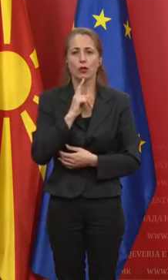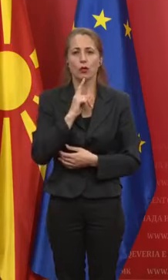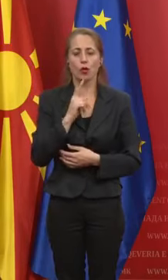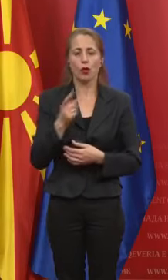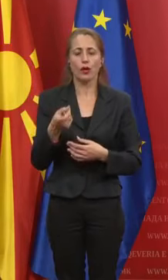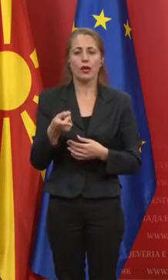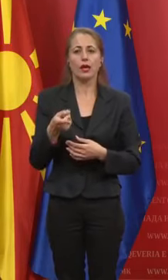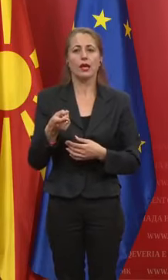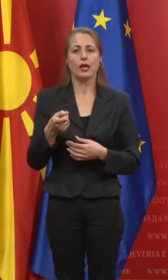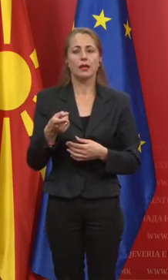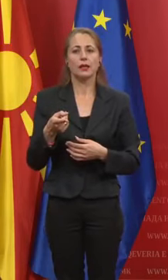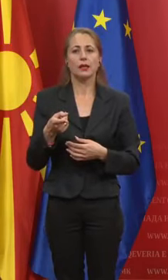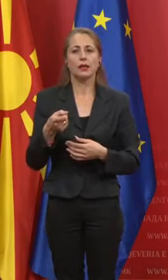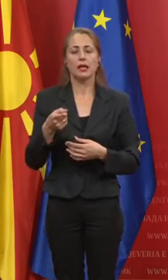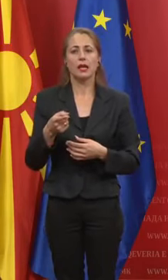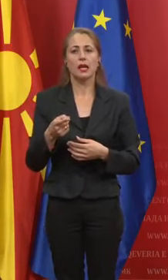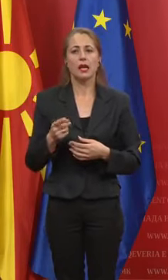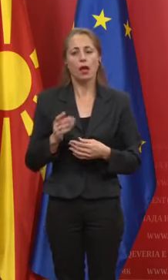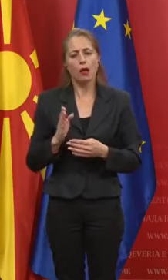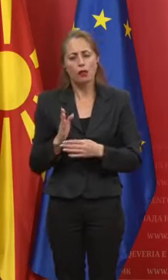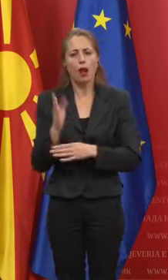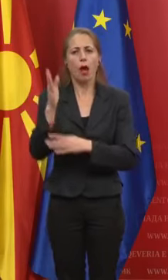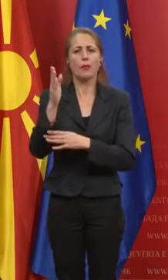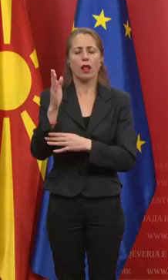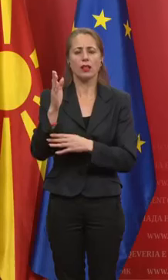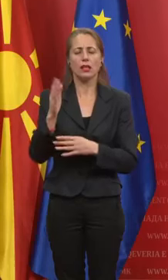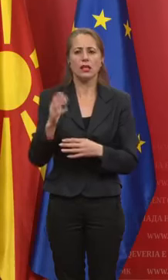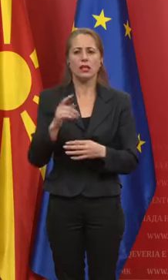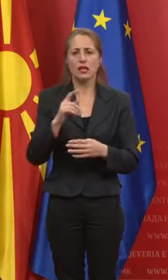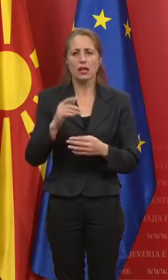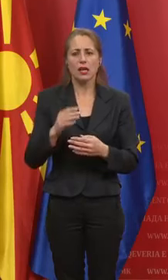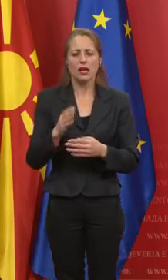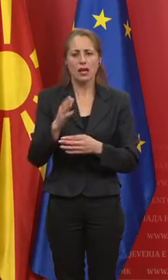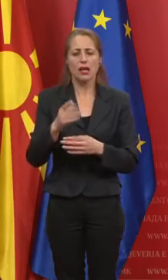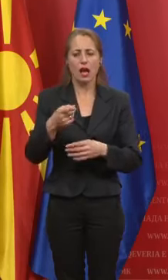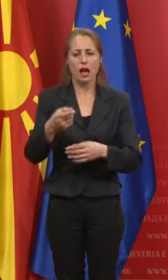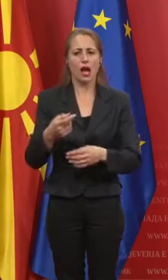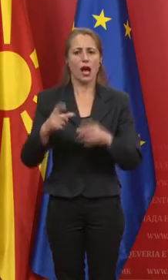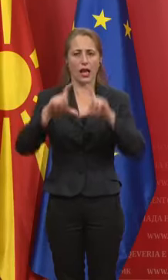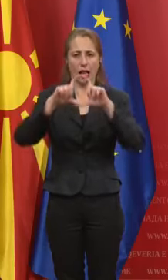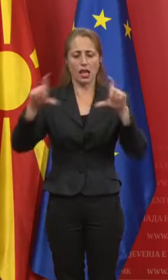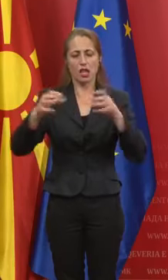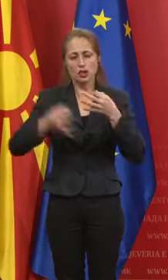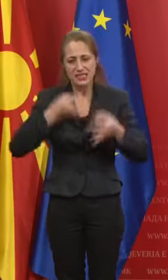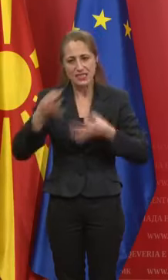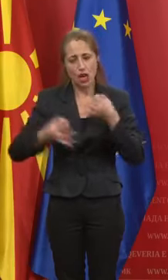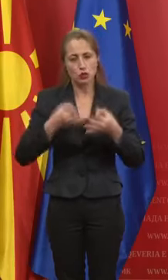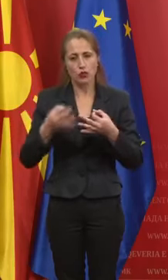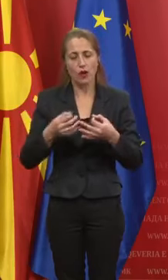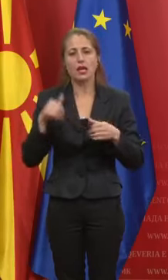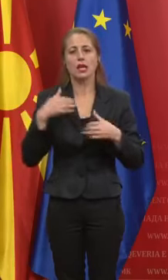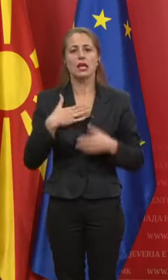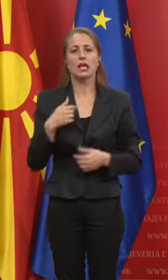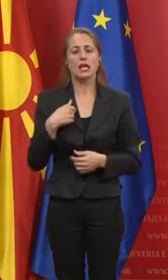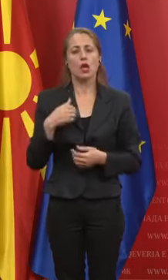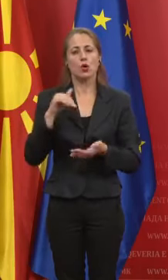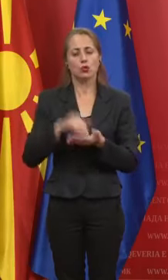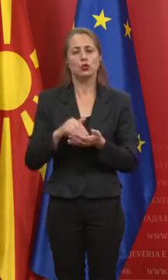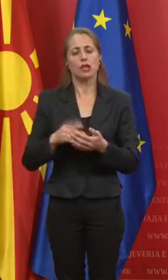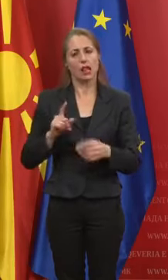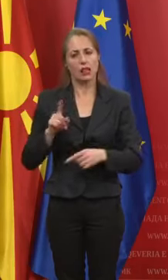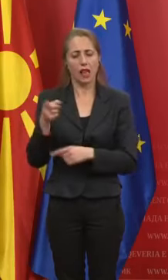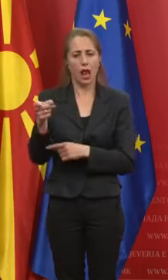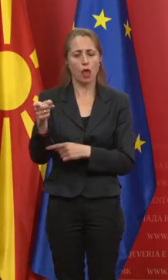во најнапреднатите фази на клиничко истражување, така да се уште сме далеку од тоа